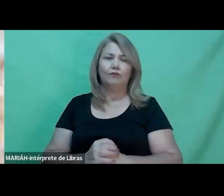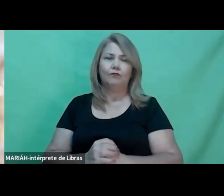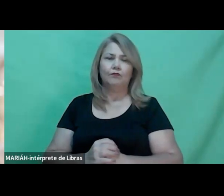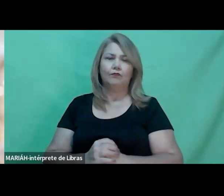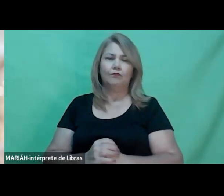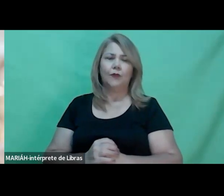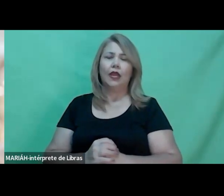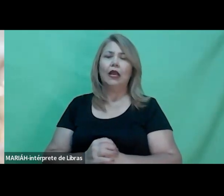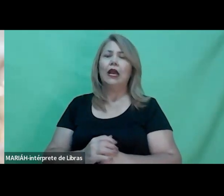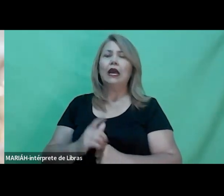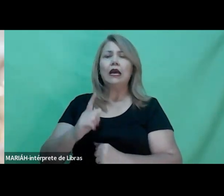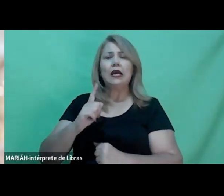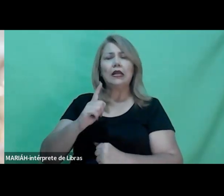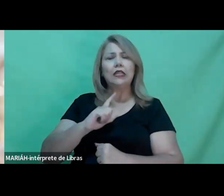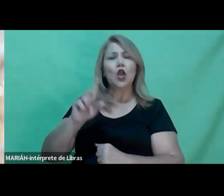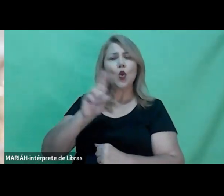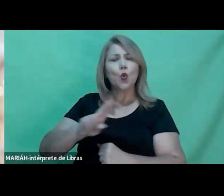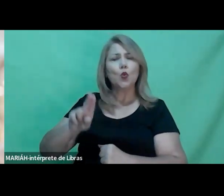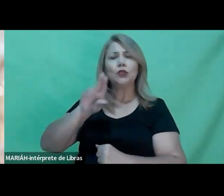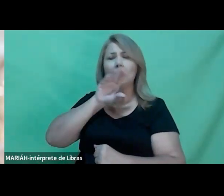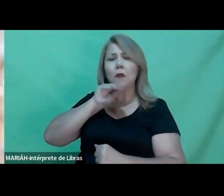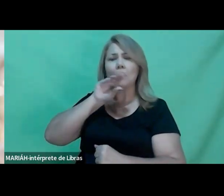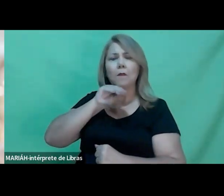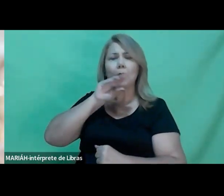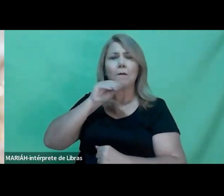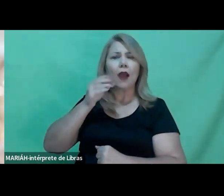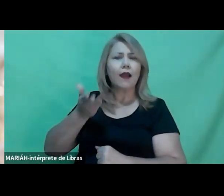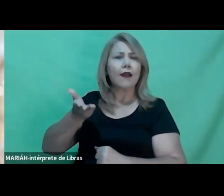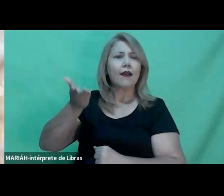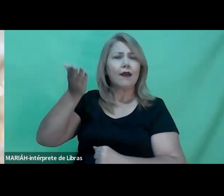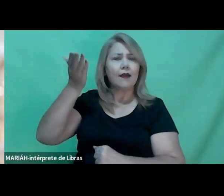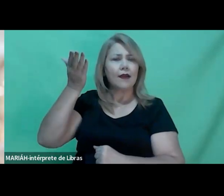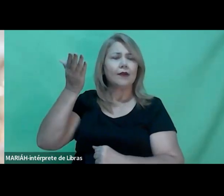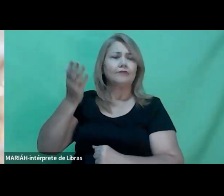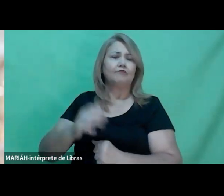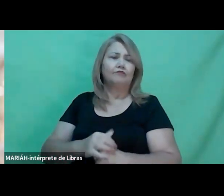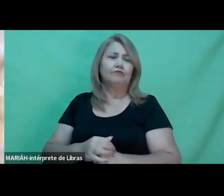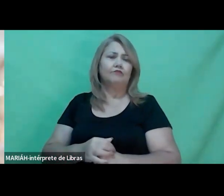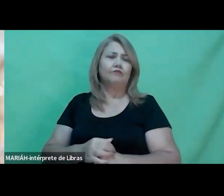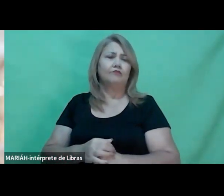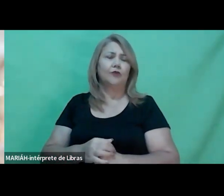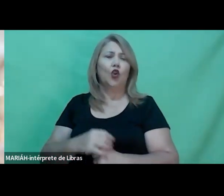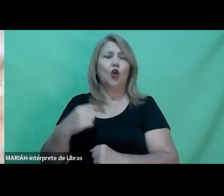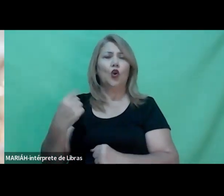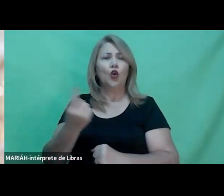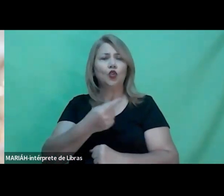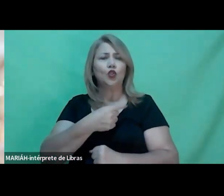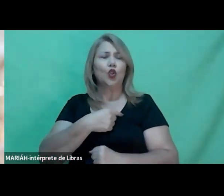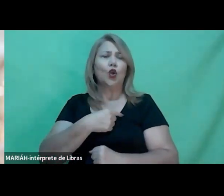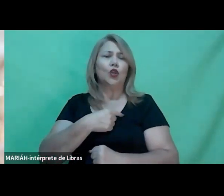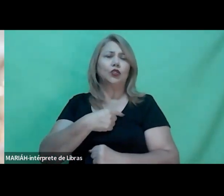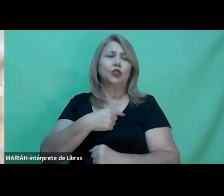utiliza la lengua oral amplificada h con Germán utilizamos un amplificador